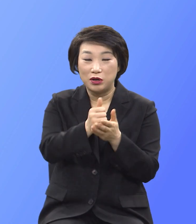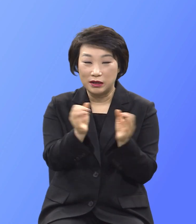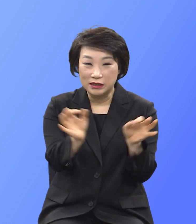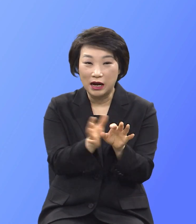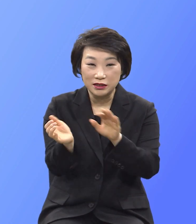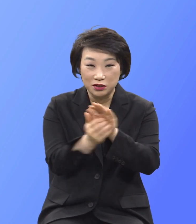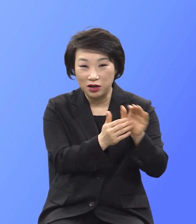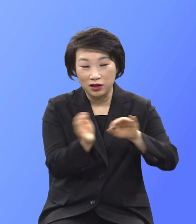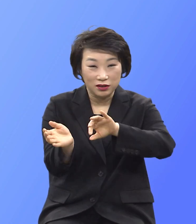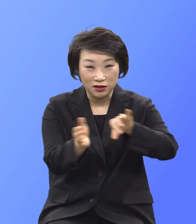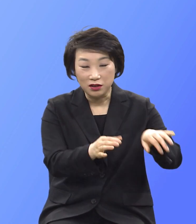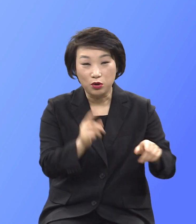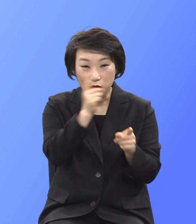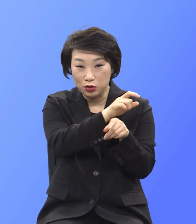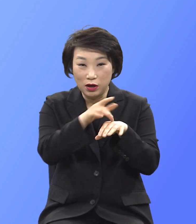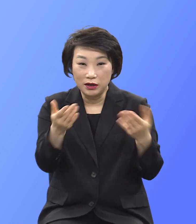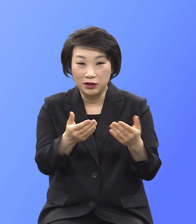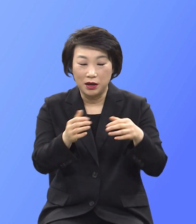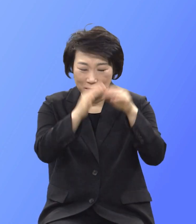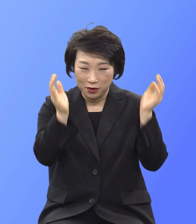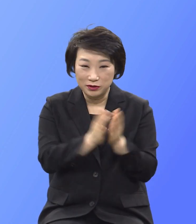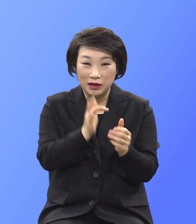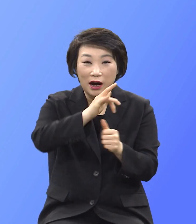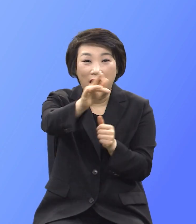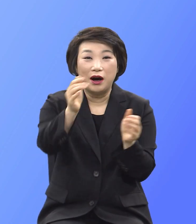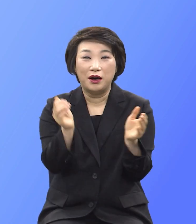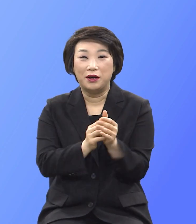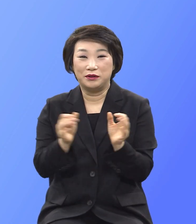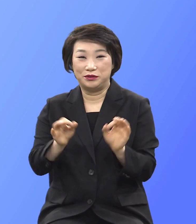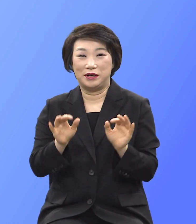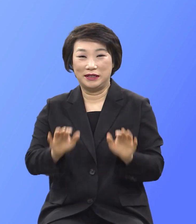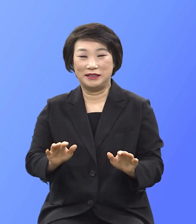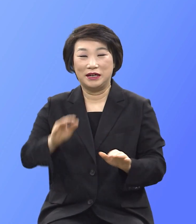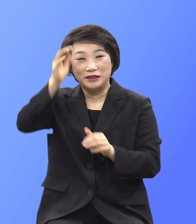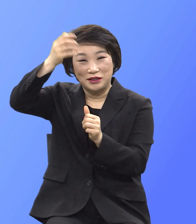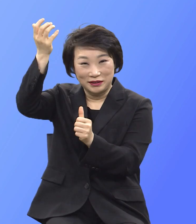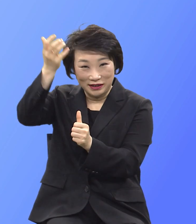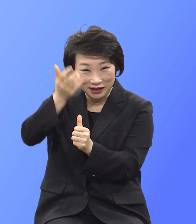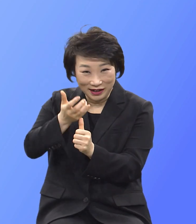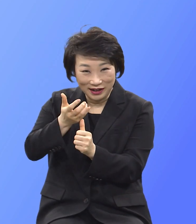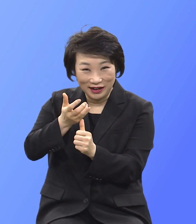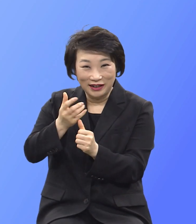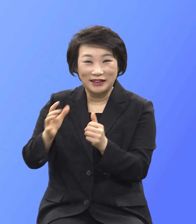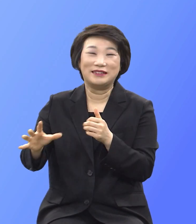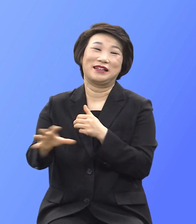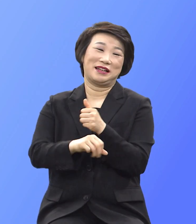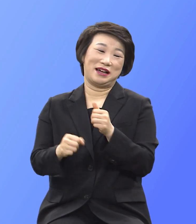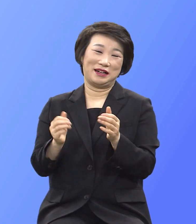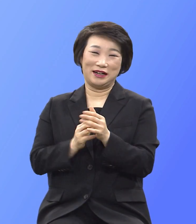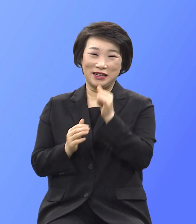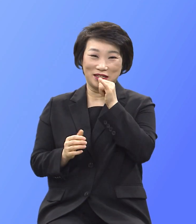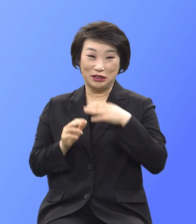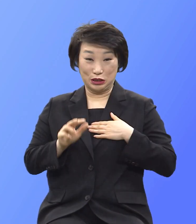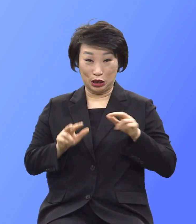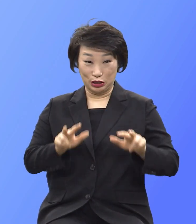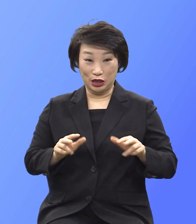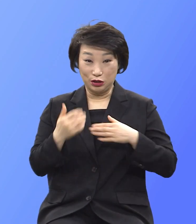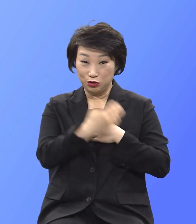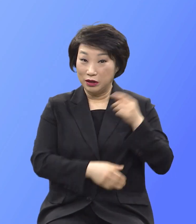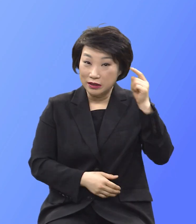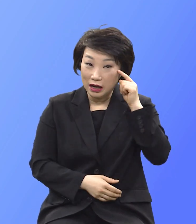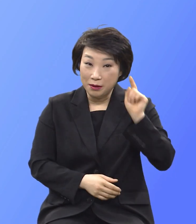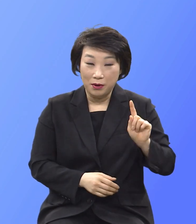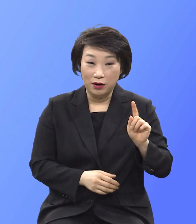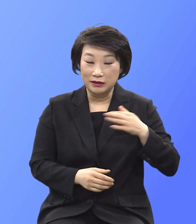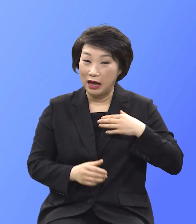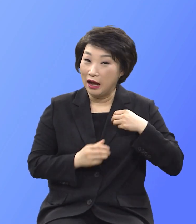빠져나가고 마귀 사단 귀신 역사가 내 손에서 빠져나가는 순간 성령이 장악해서 이제는 육신의 생각이